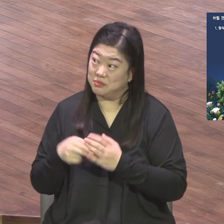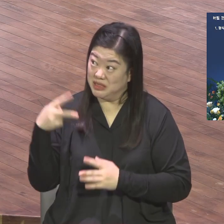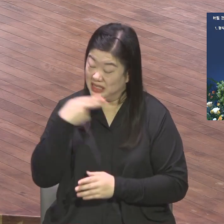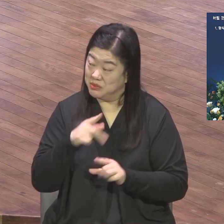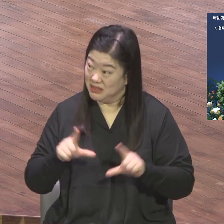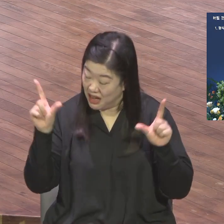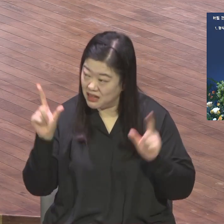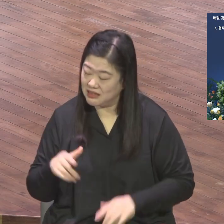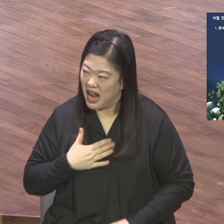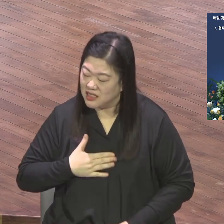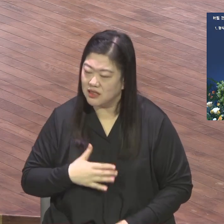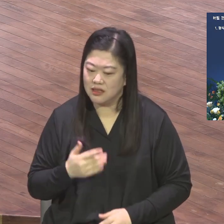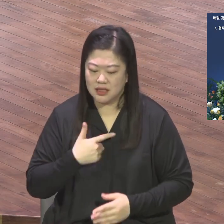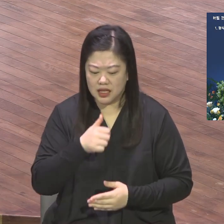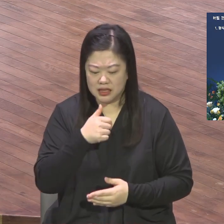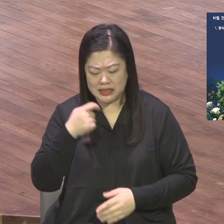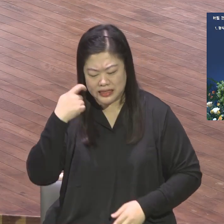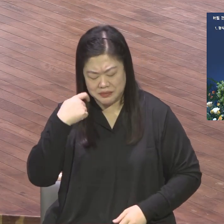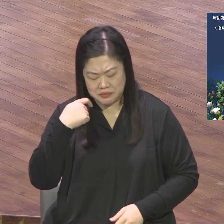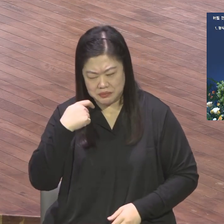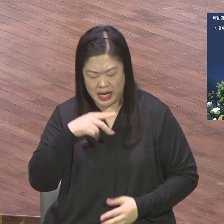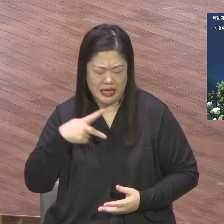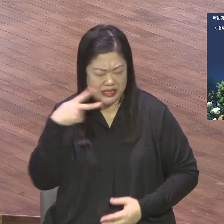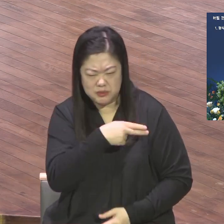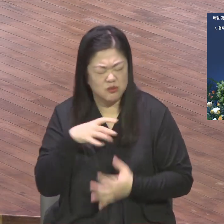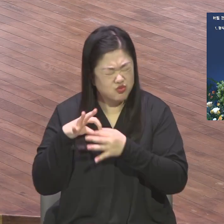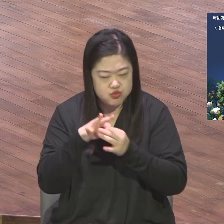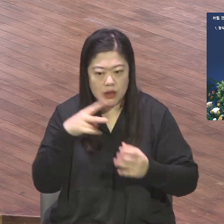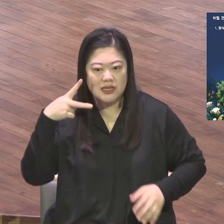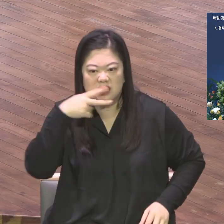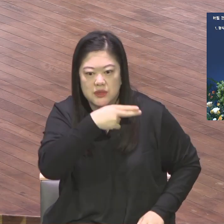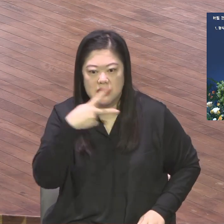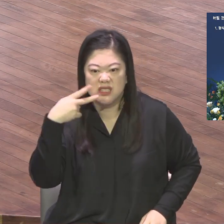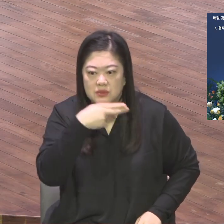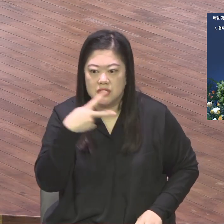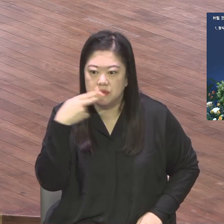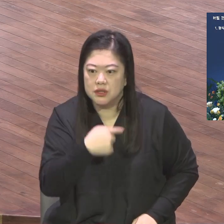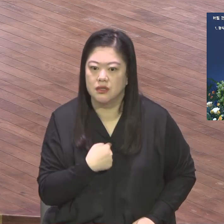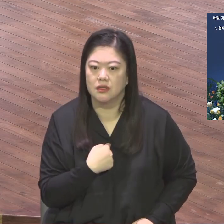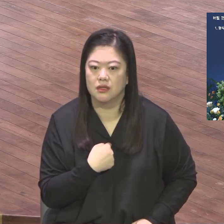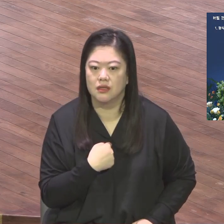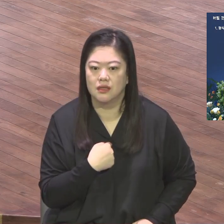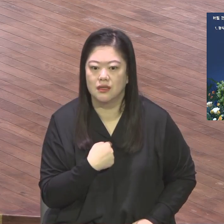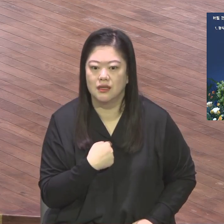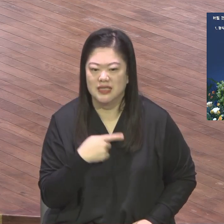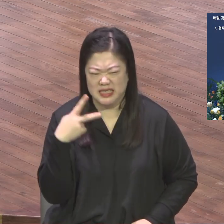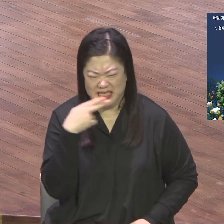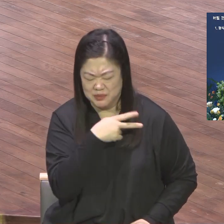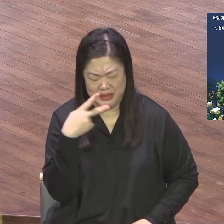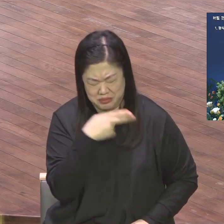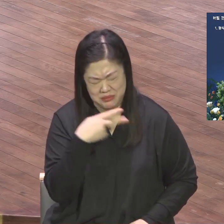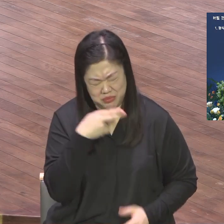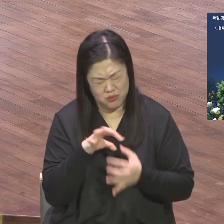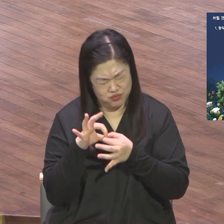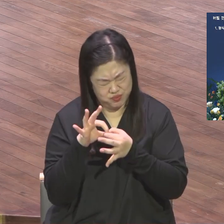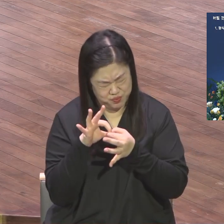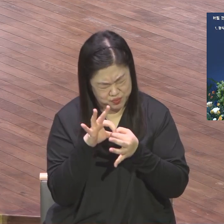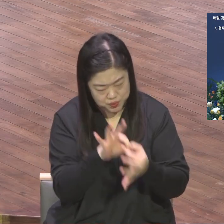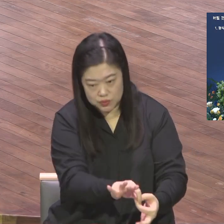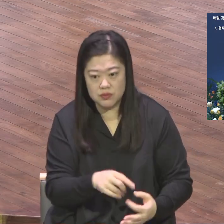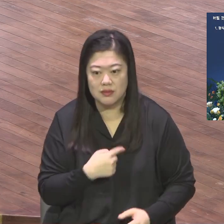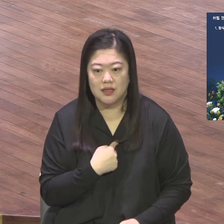죄를 지으면 바로 금식하러 올라가서 무조건 금식. 오살리 기도는 그냥 막 그냥 밥 먹듯이 올라갔다.